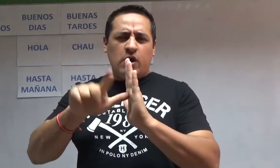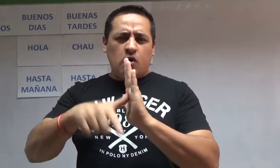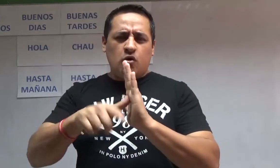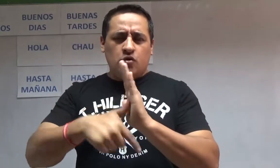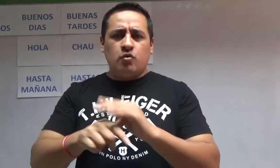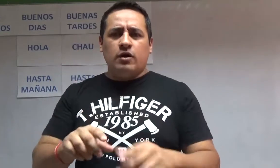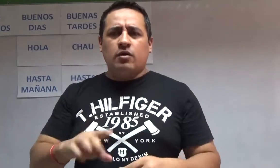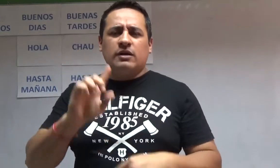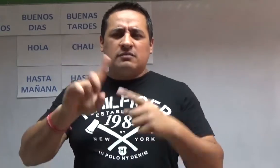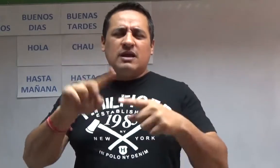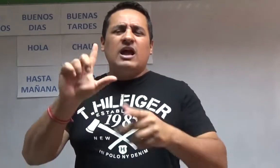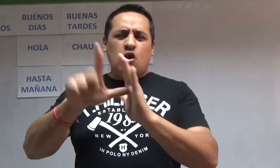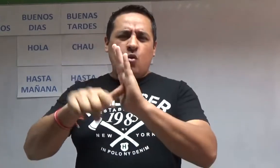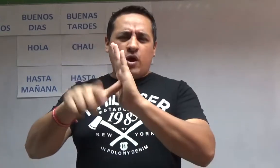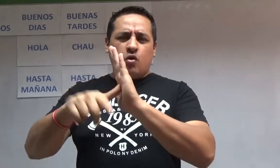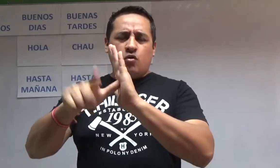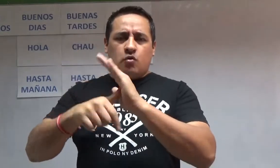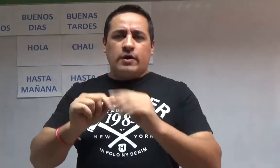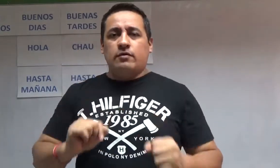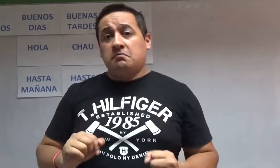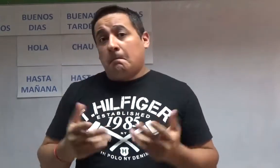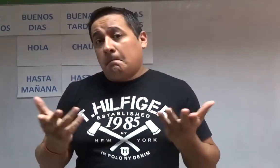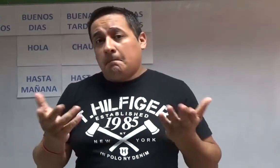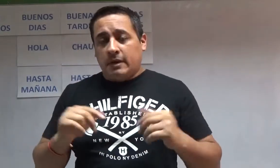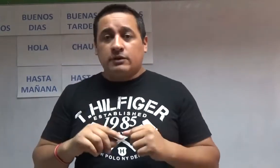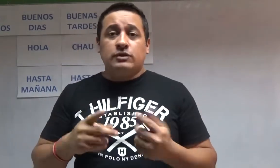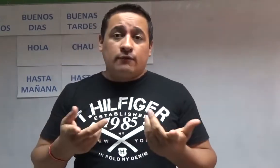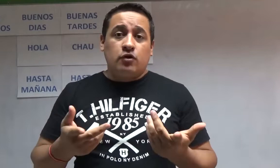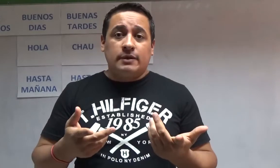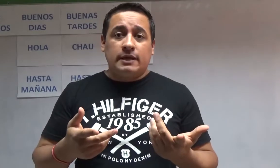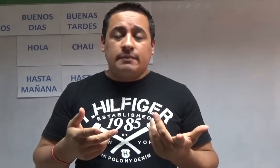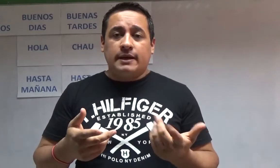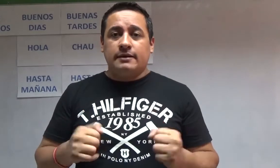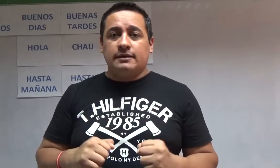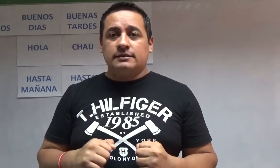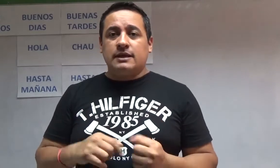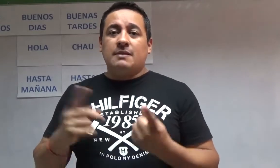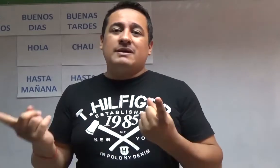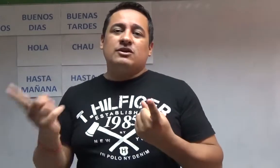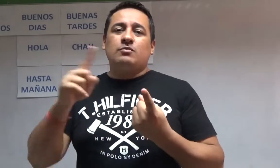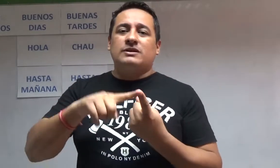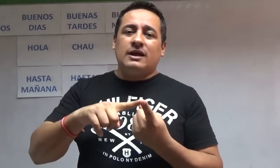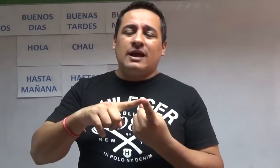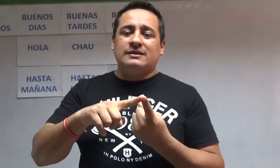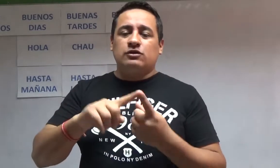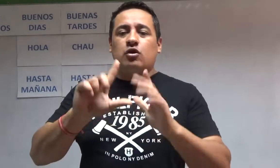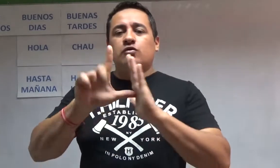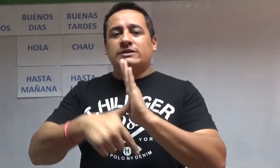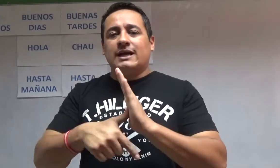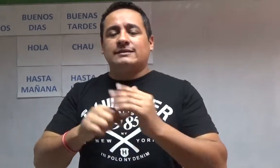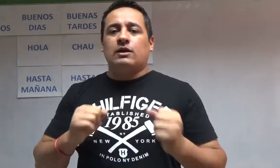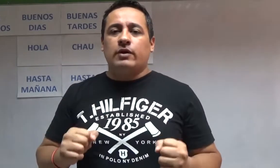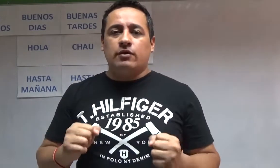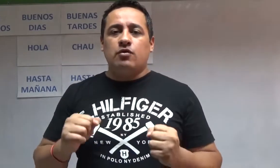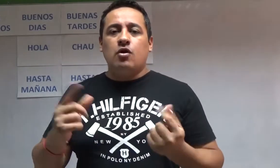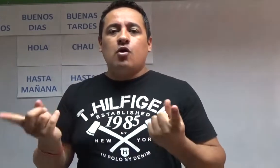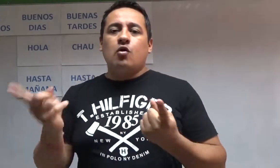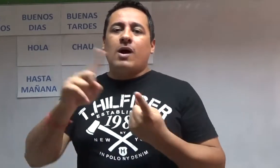luego, luego, luego, luego. Es una forma también, ¿sí? En vez de hacer todo este hasta luego o